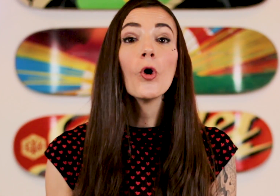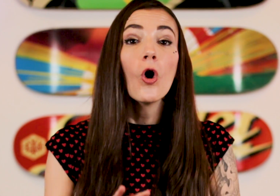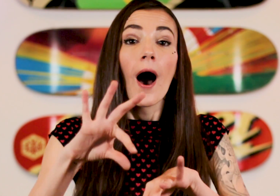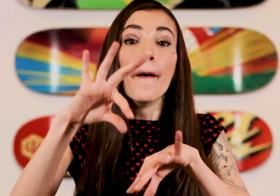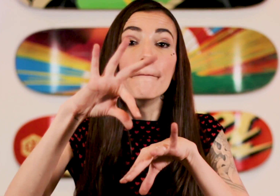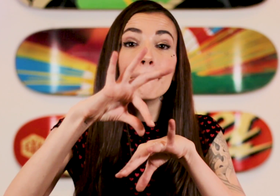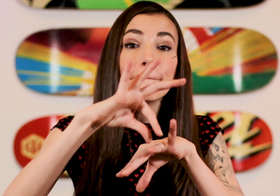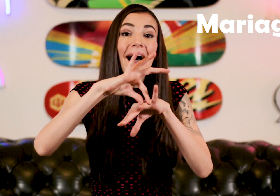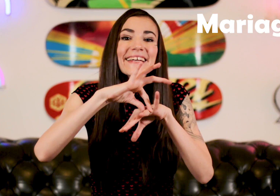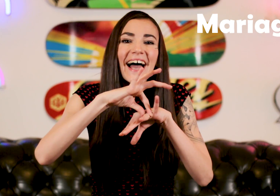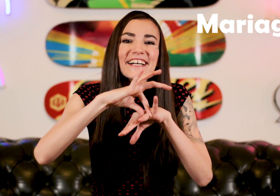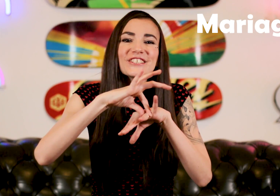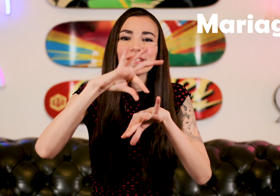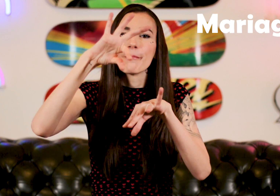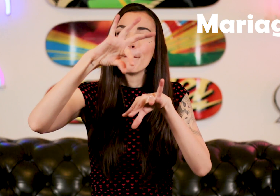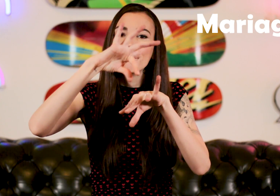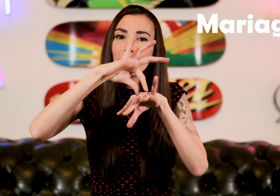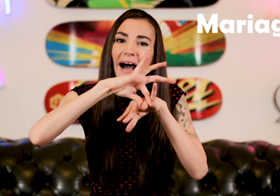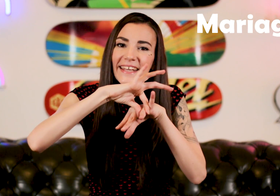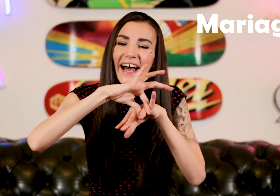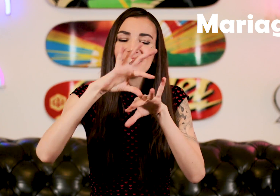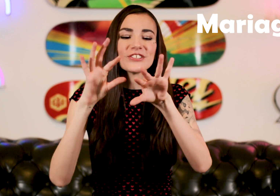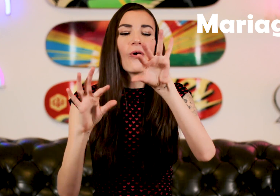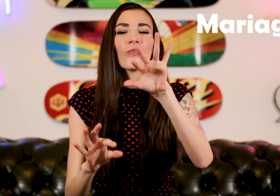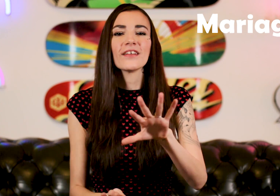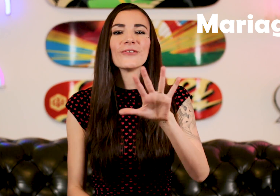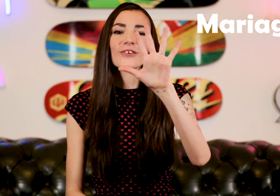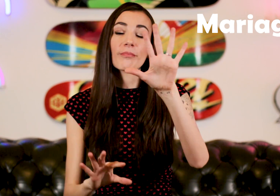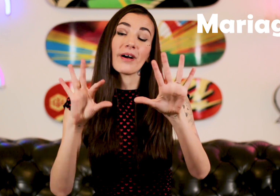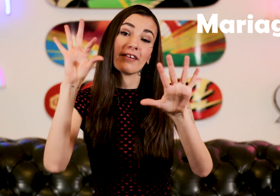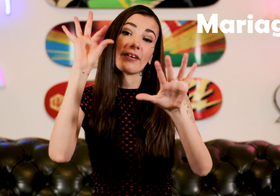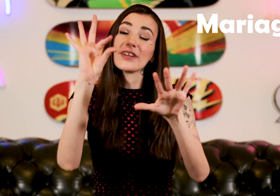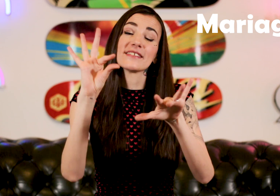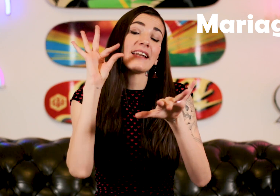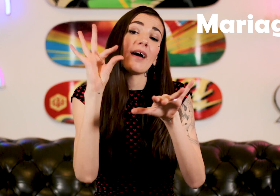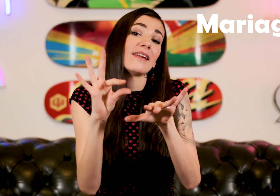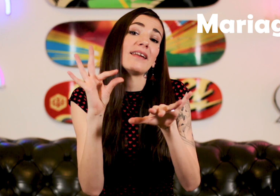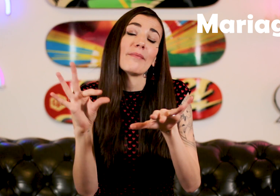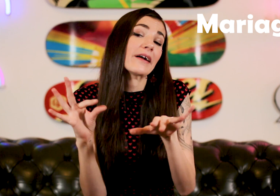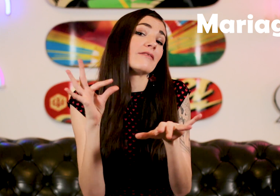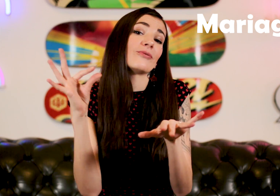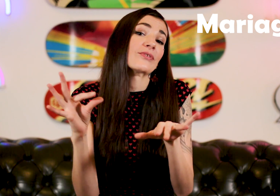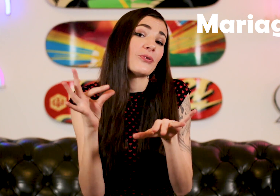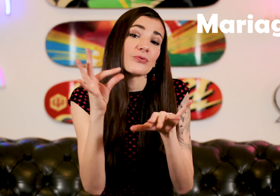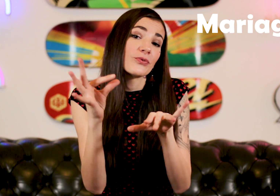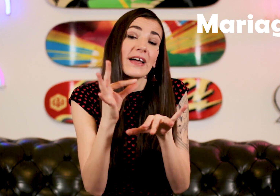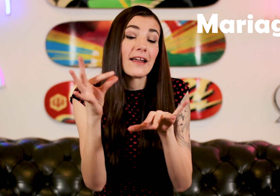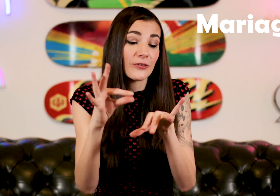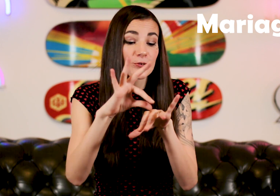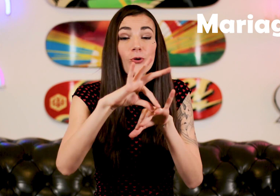mot mariage, mariage, on a donc, en fait c'est la bague, l'alliance que l'on